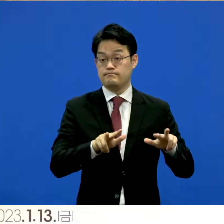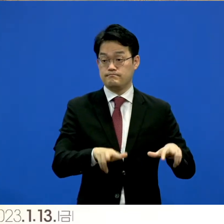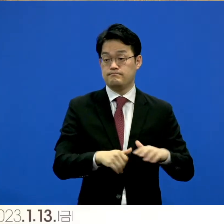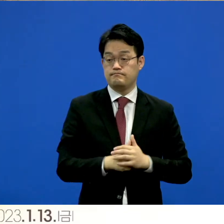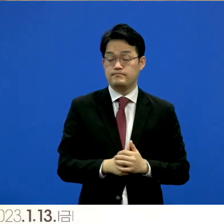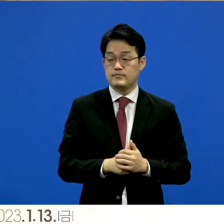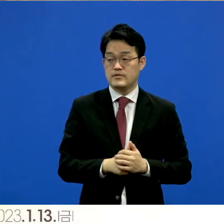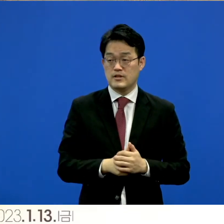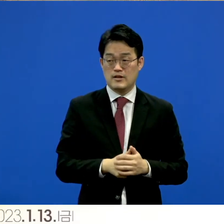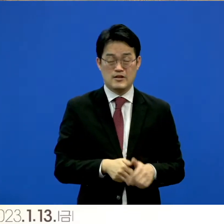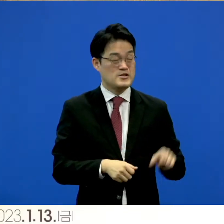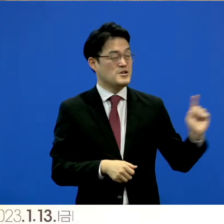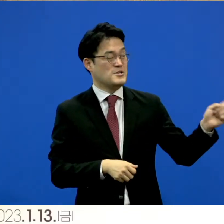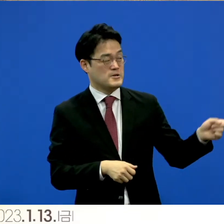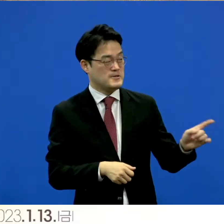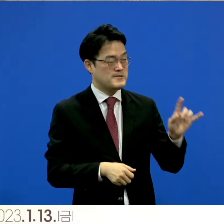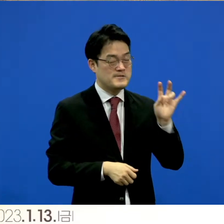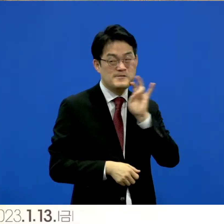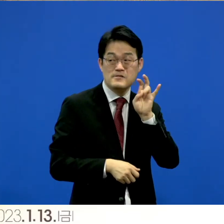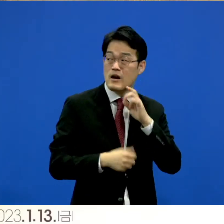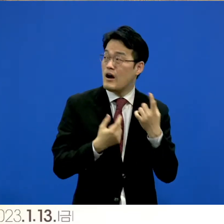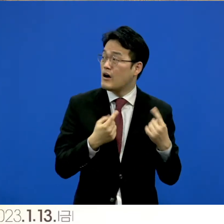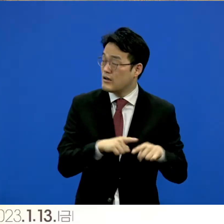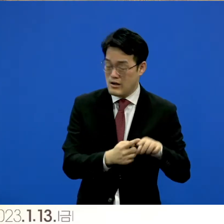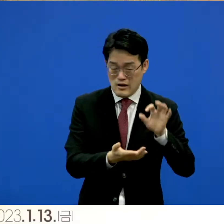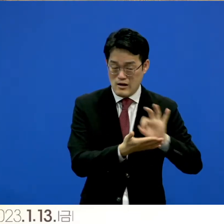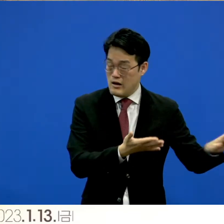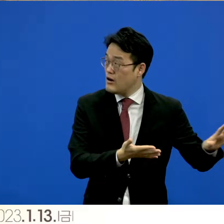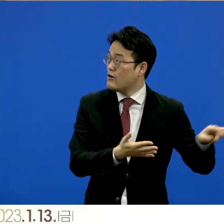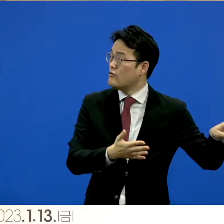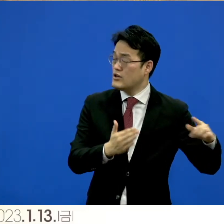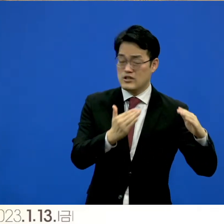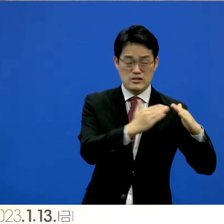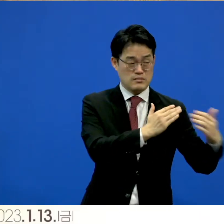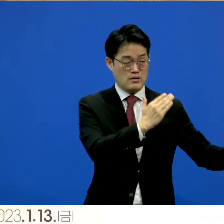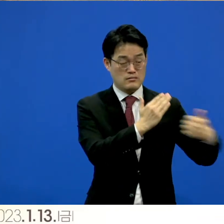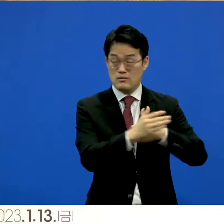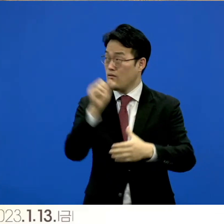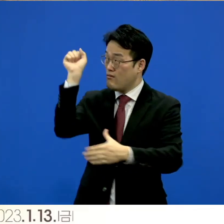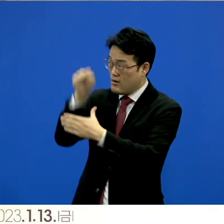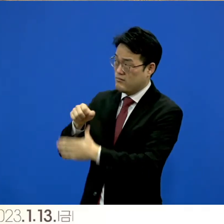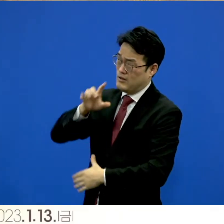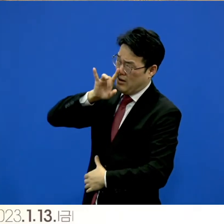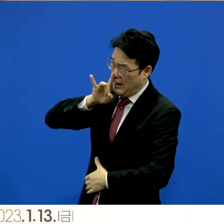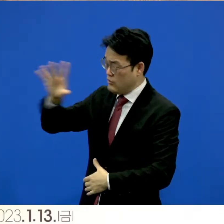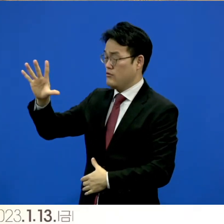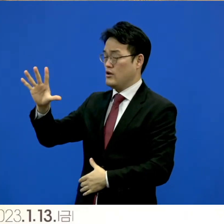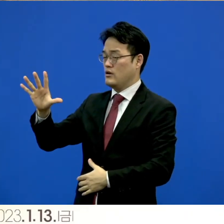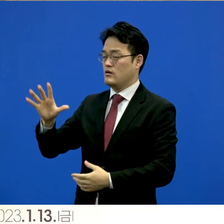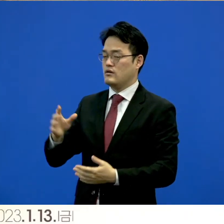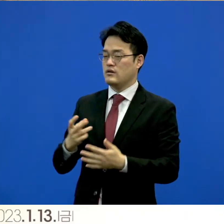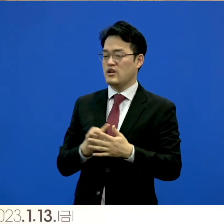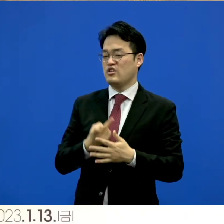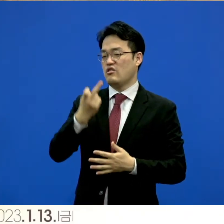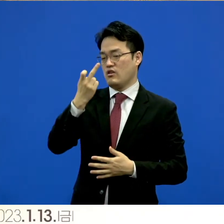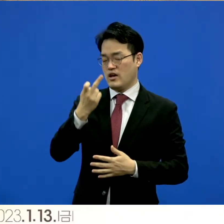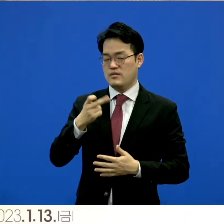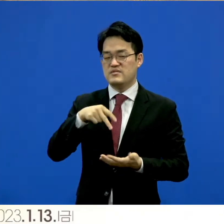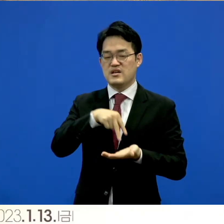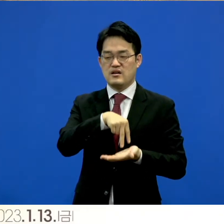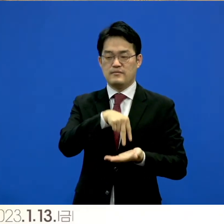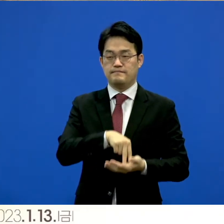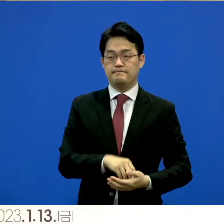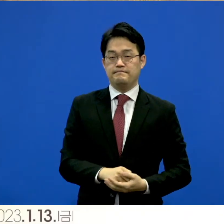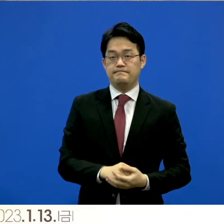저 창기와 함께 모든 것을 탕진한 저 인간은 집안으로 들여보내서는 안 된다. 이게 큰아들의